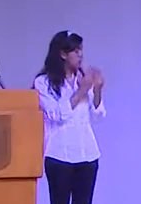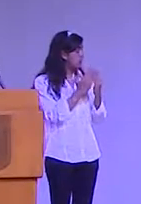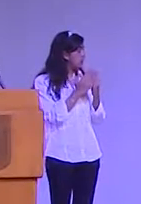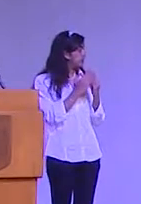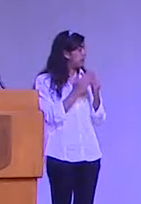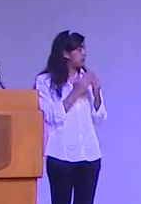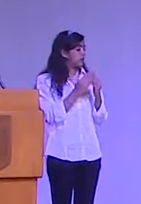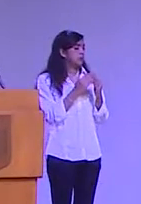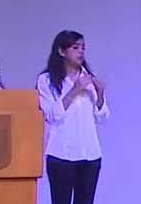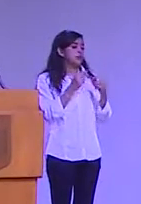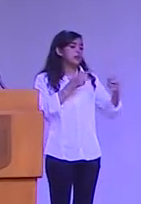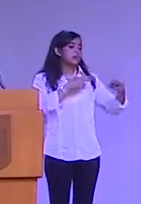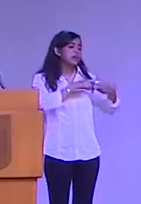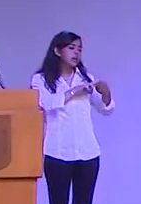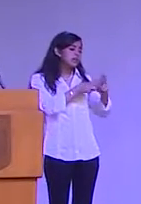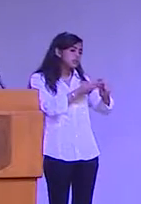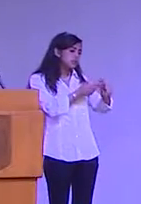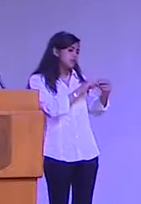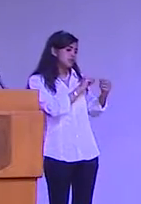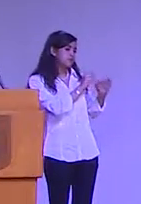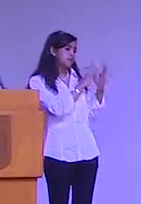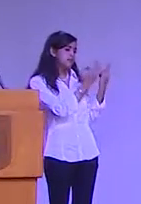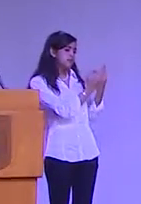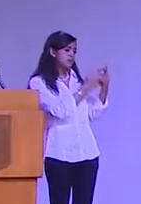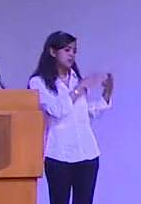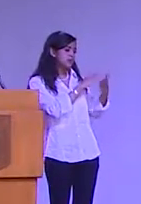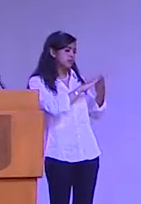en la inclusión de